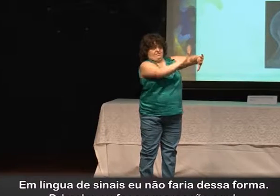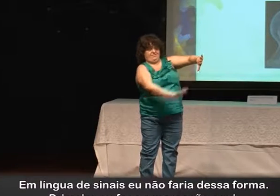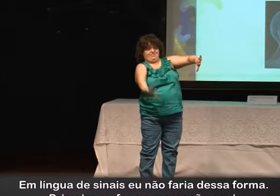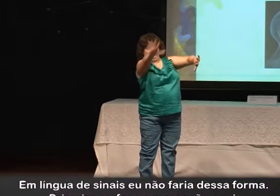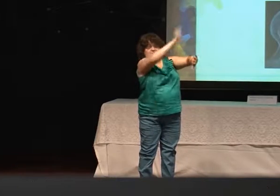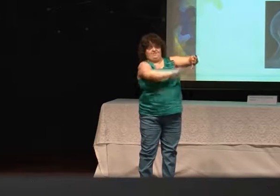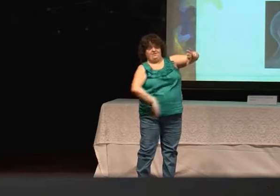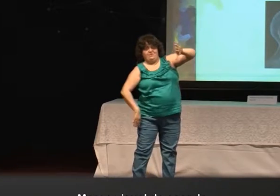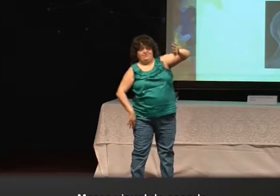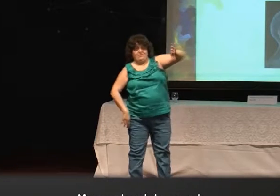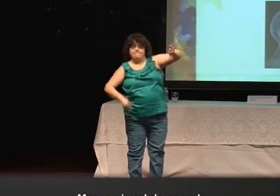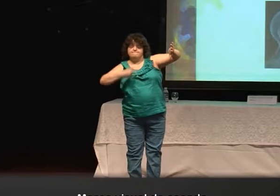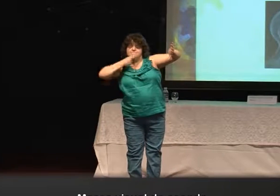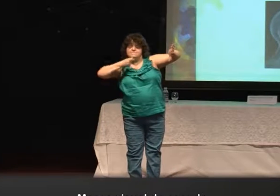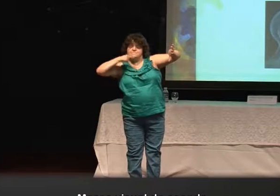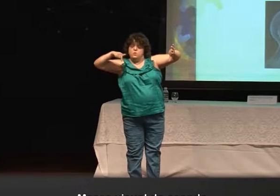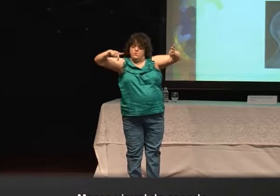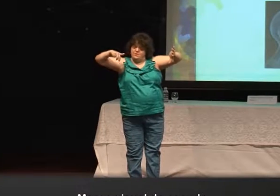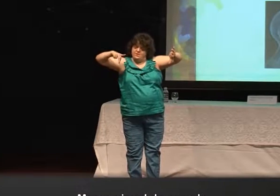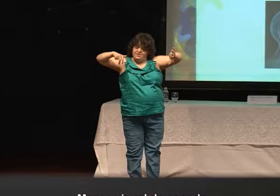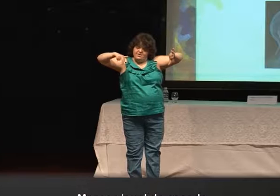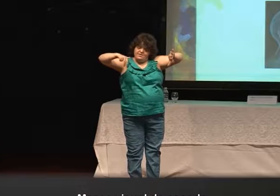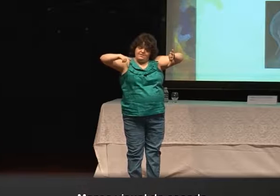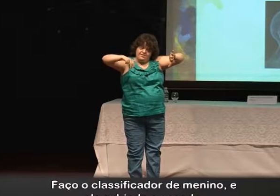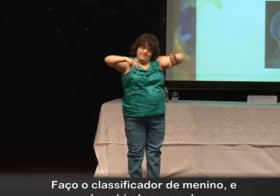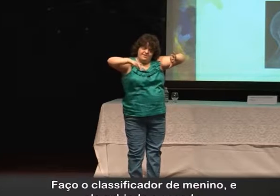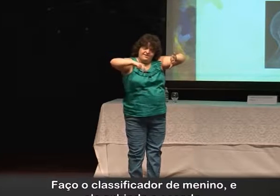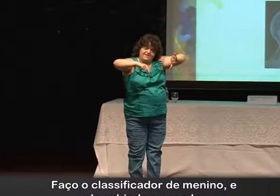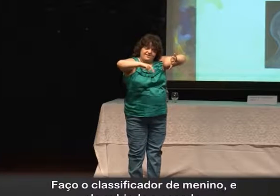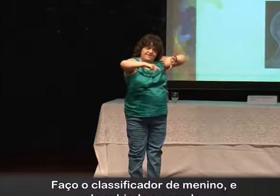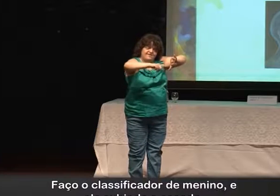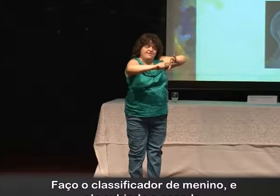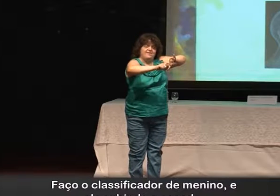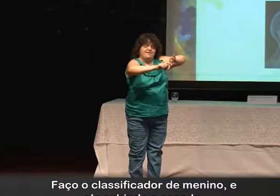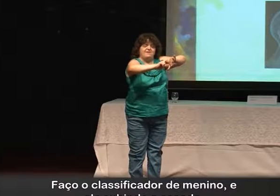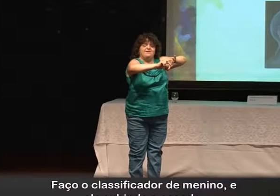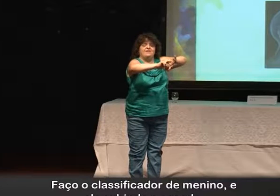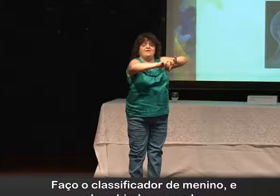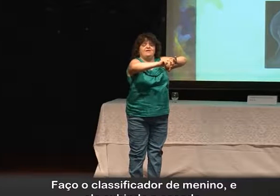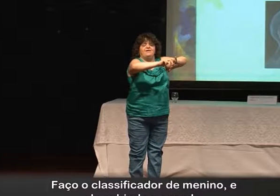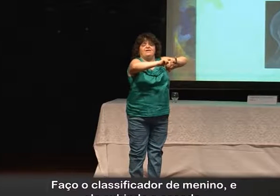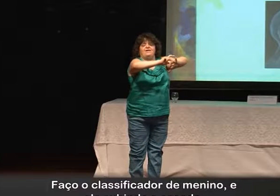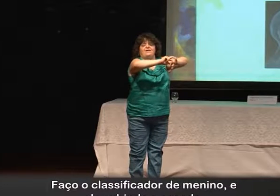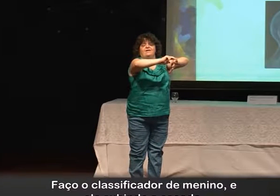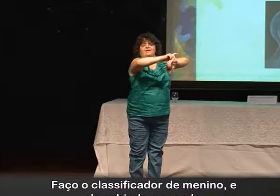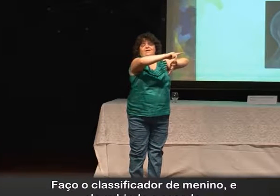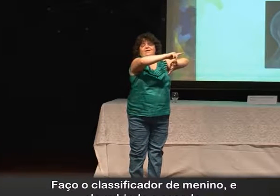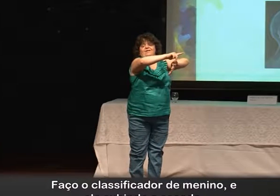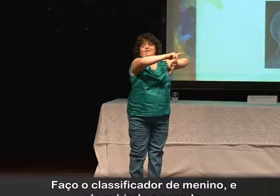aqui, visual da escada. Faço o classificador de menino e ele subindo a